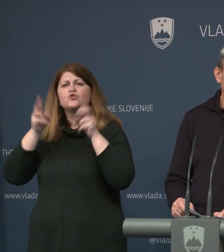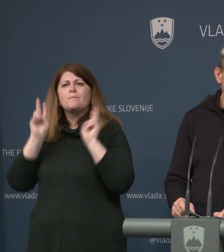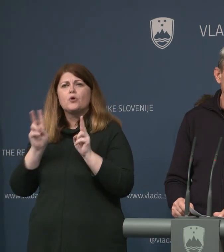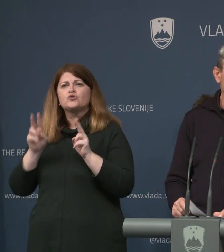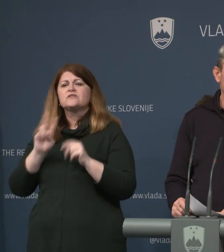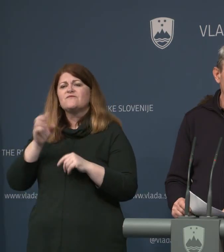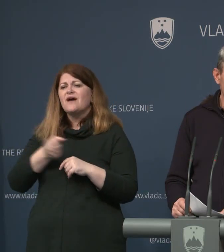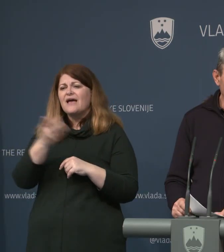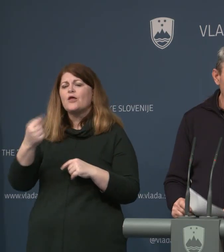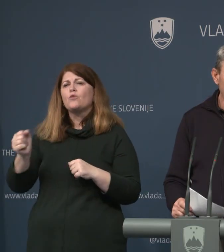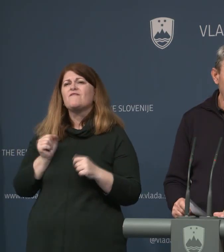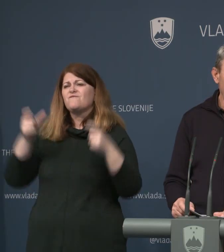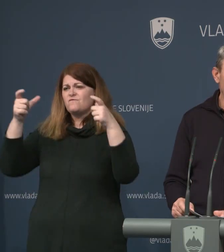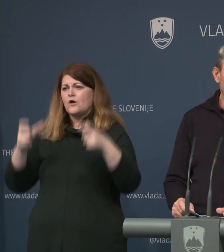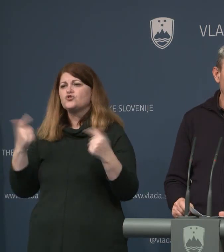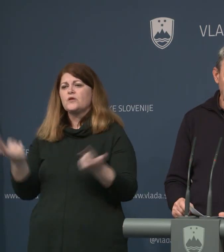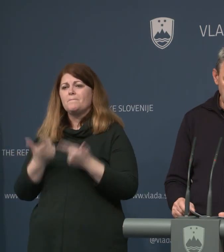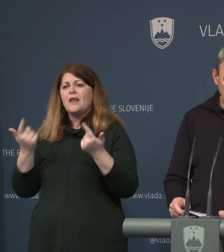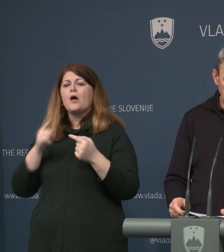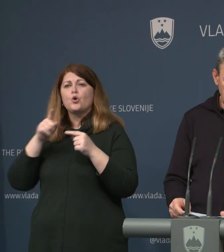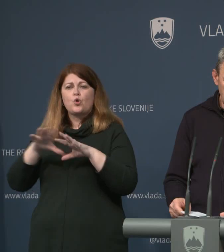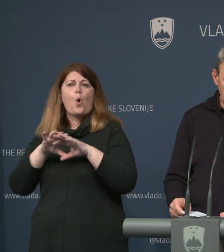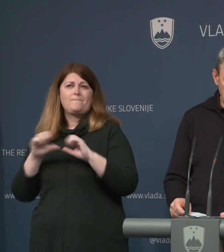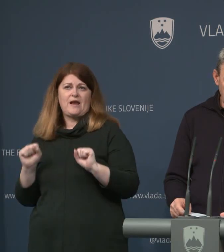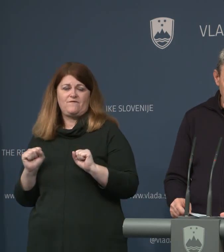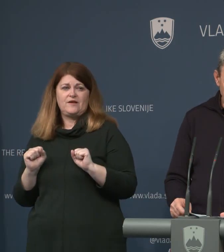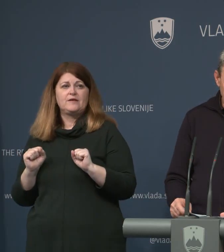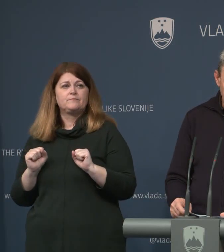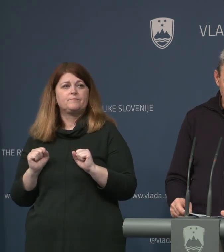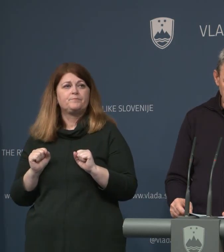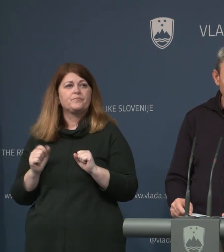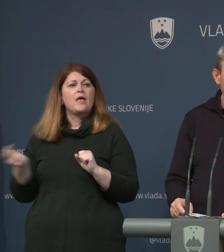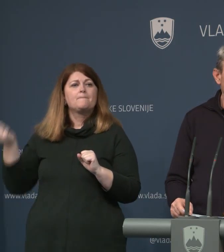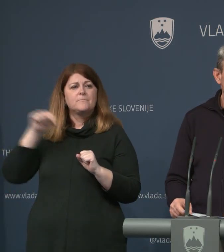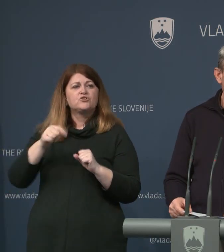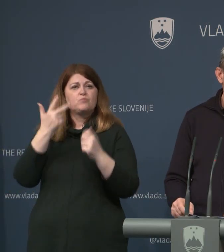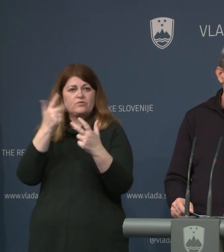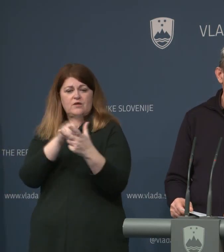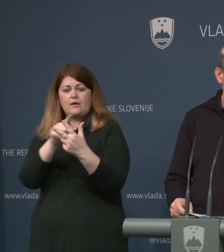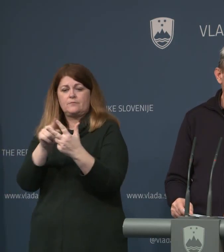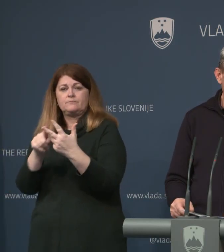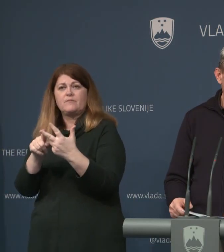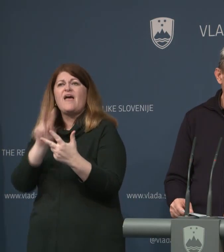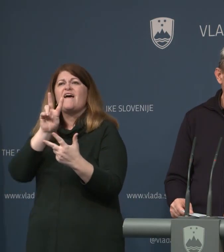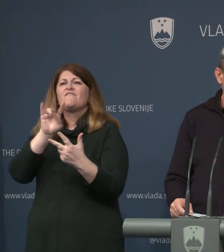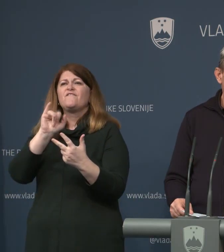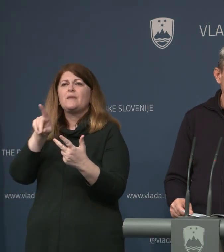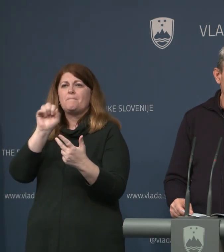v kateri od vojašnic bi lahko to popravili. Prišli smo do treh vojašnic,